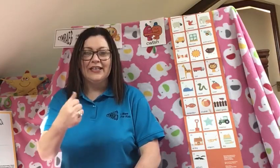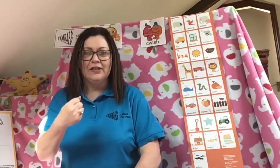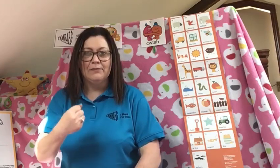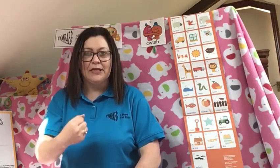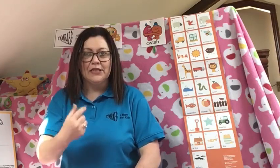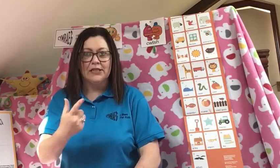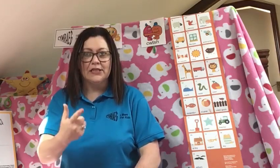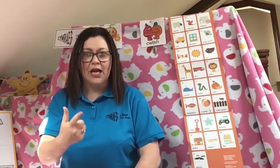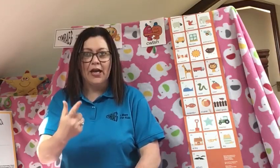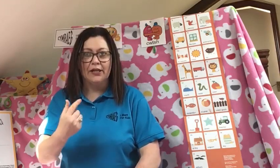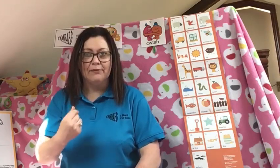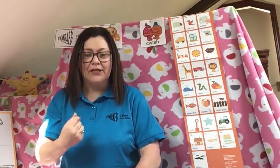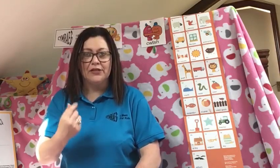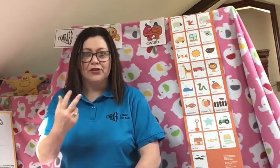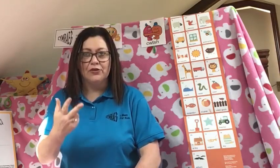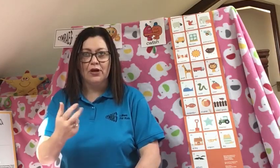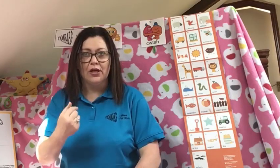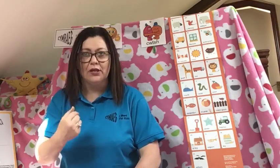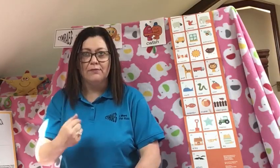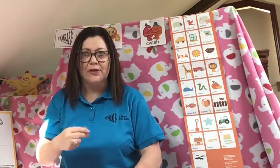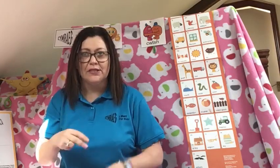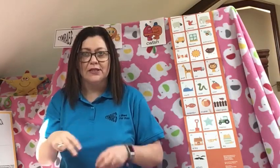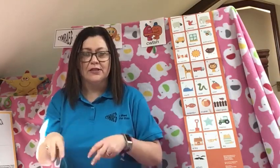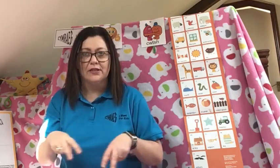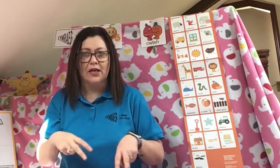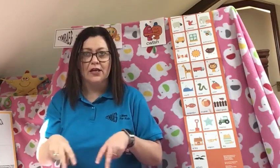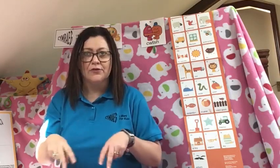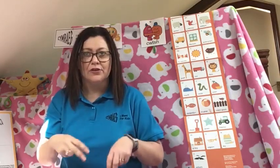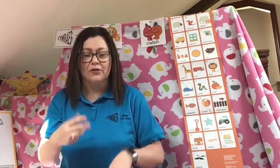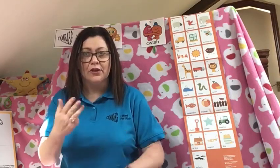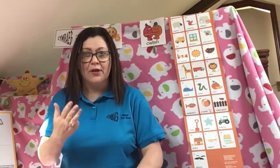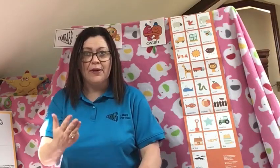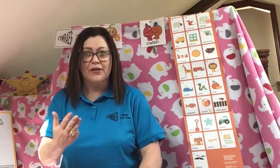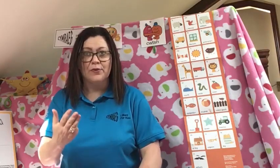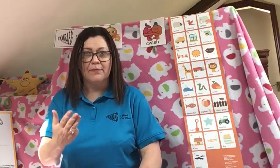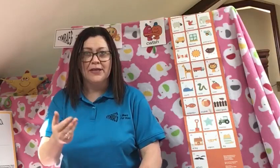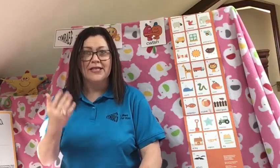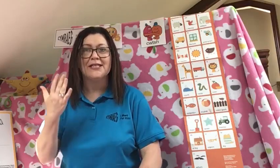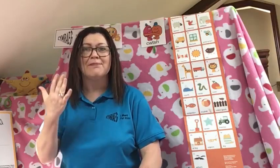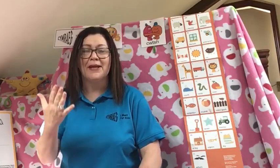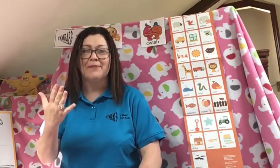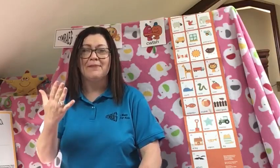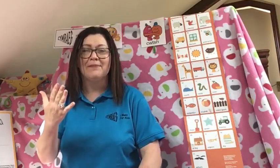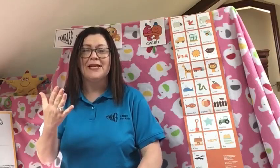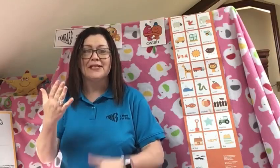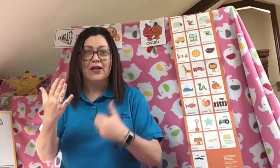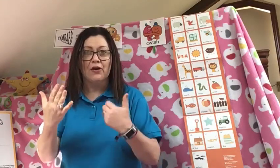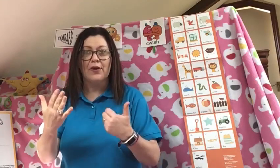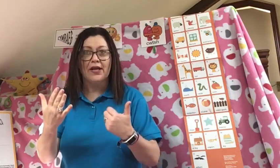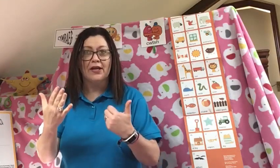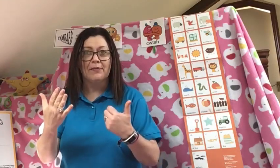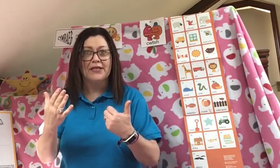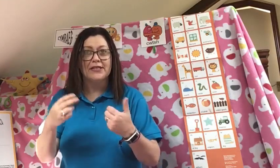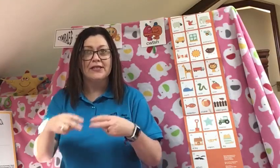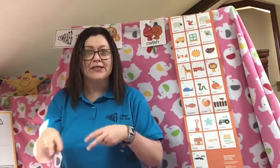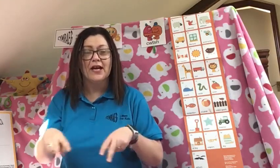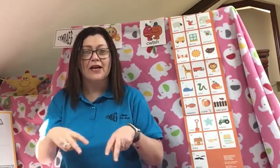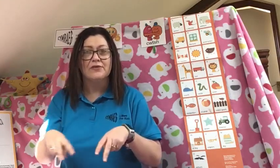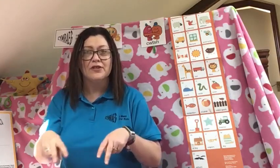1 bis, 2 bis, 3 bis yn dawnsio. 4 bis, 5 bis, 6 bis yn